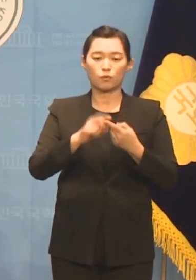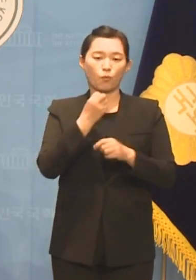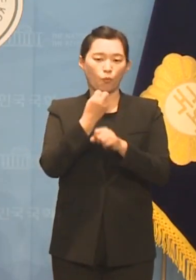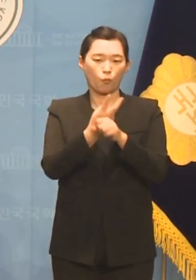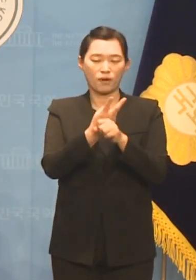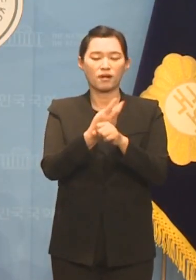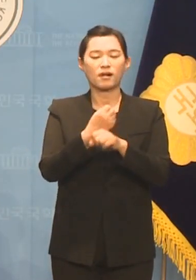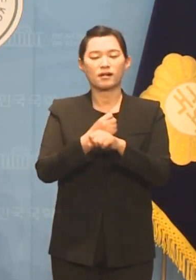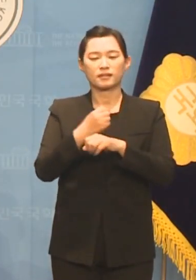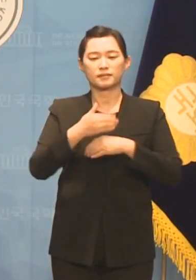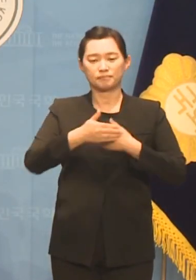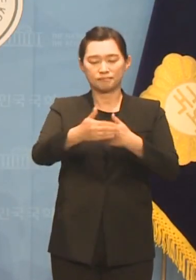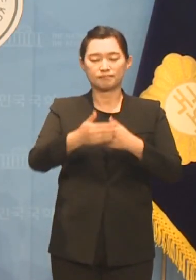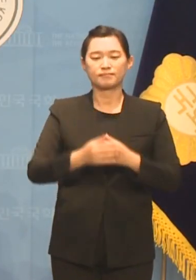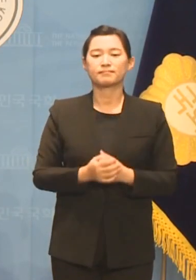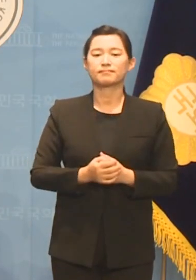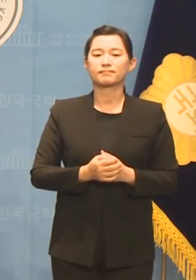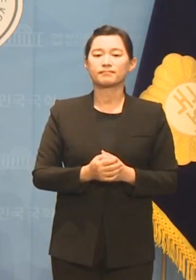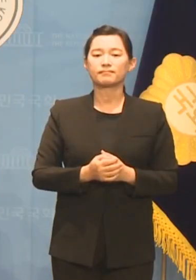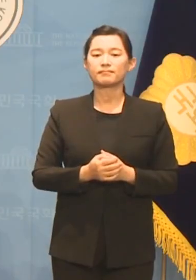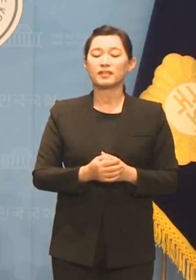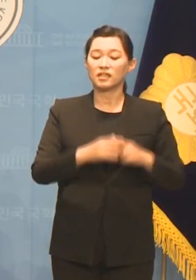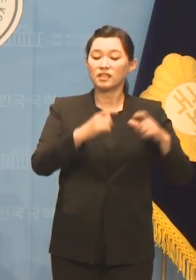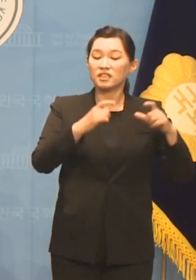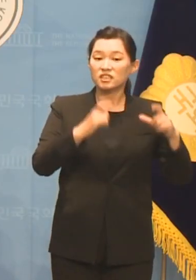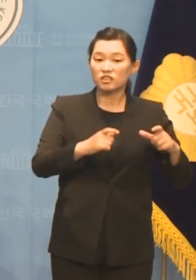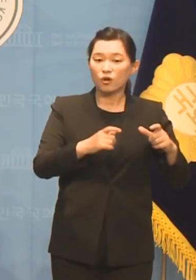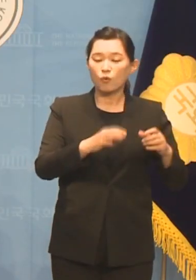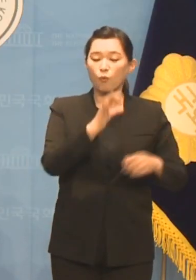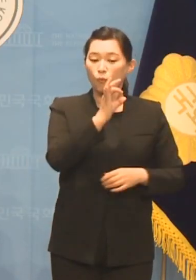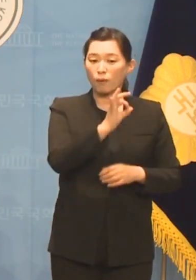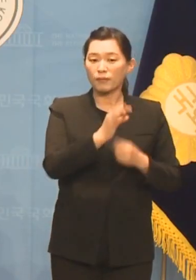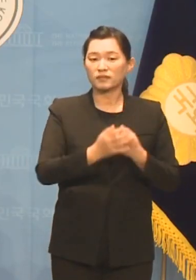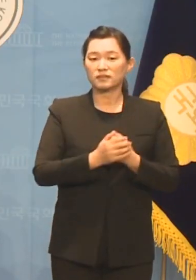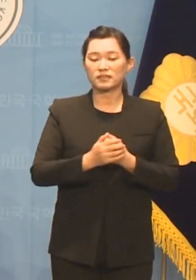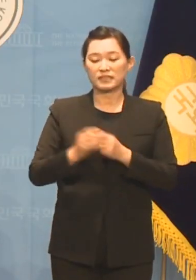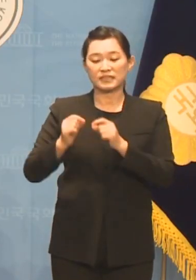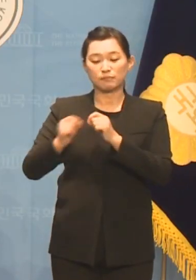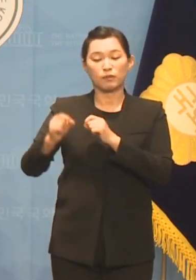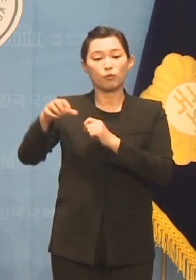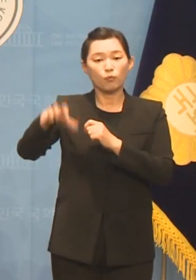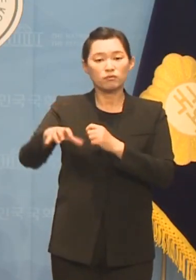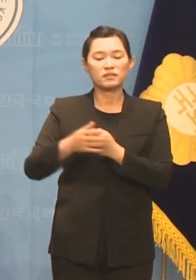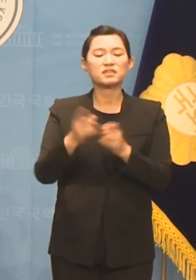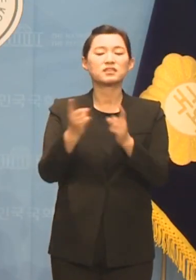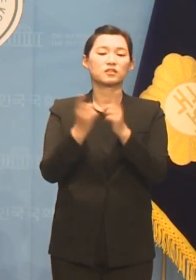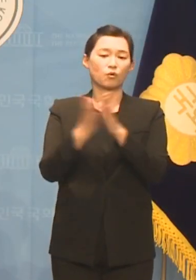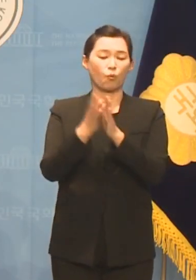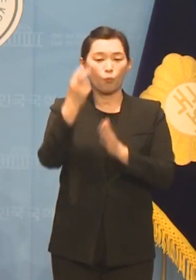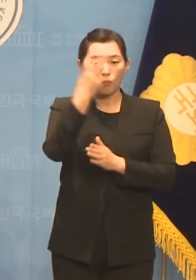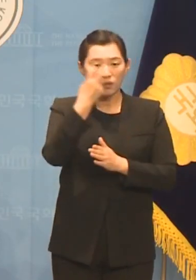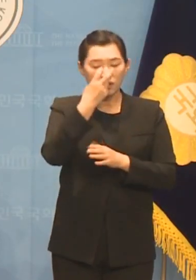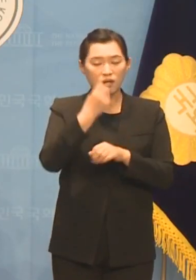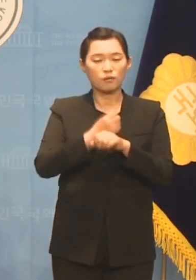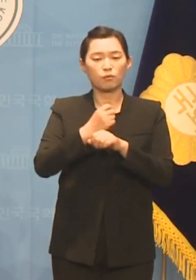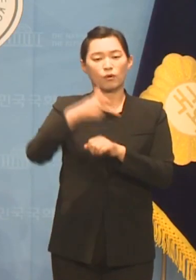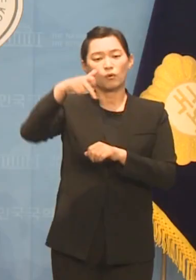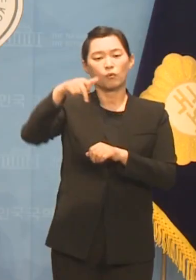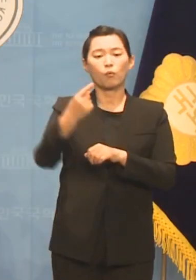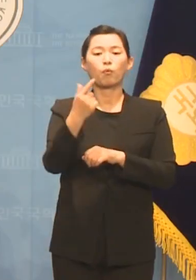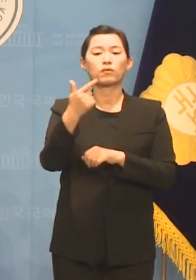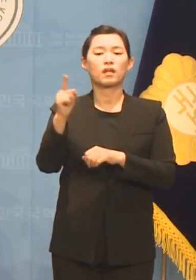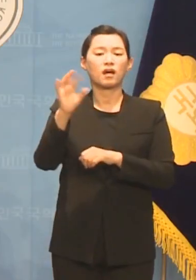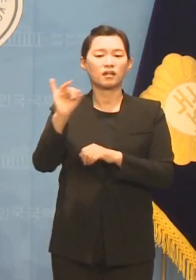조치도 진행합니다. 지역화폐 예산은 지자체에서 직접 관리하며 코나이 같은